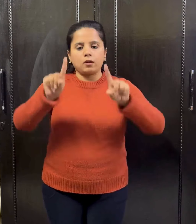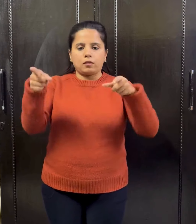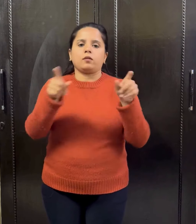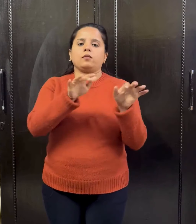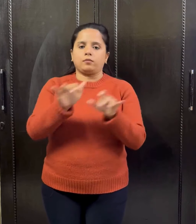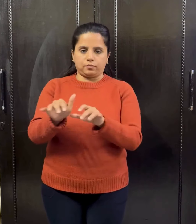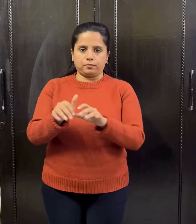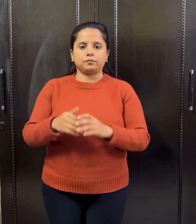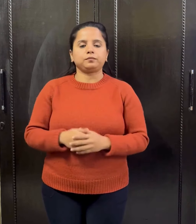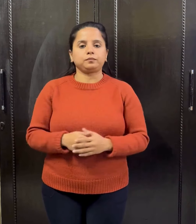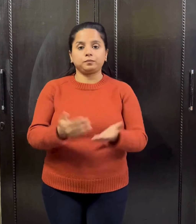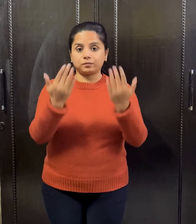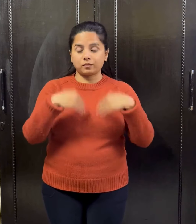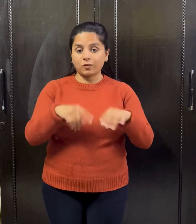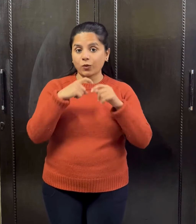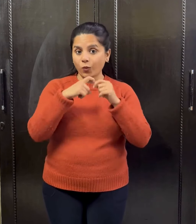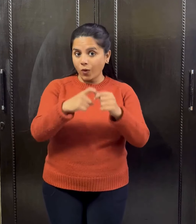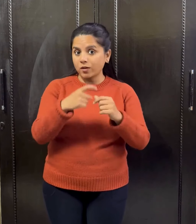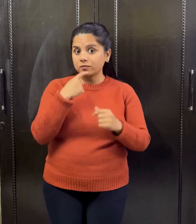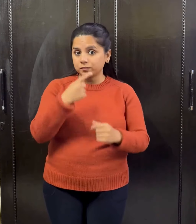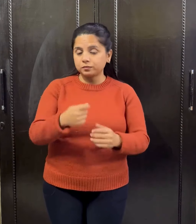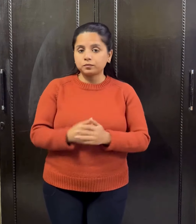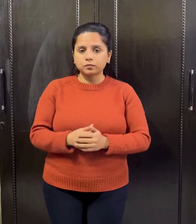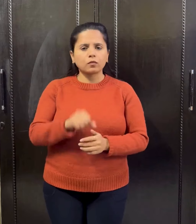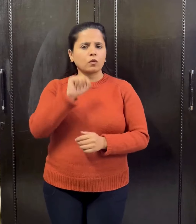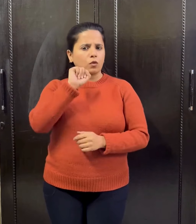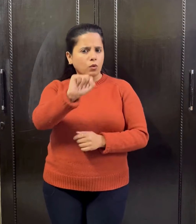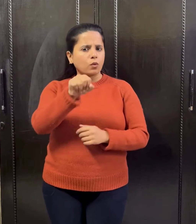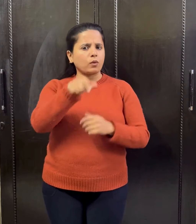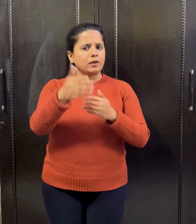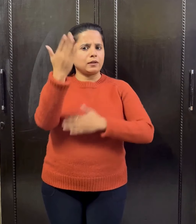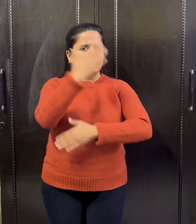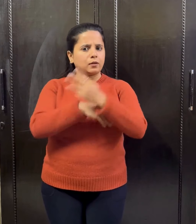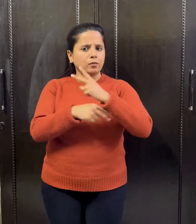अगले प्रश्न में अपनी स्पेसिफिक डिसेबिलिटी का जिक्र करें।